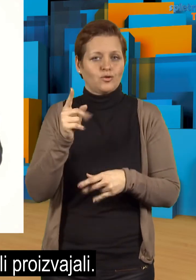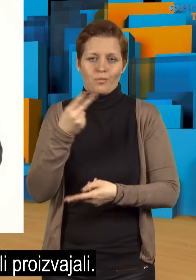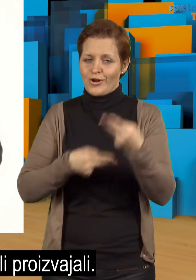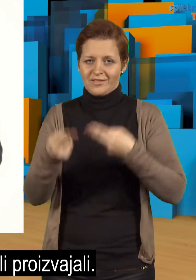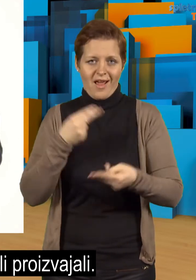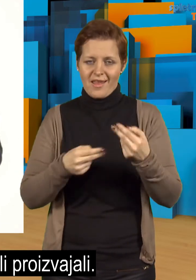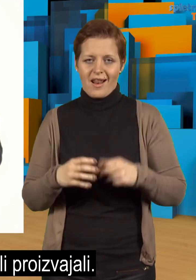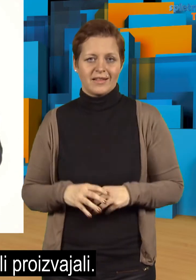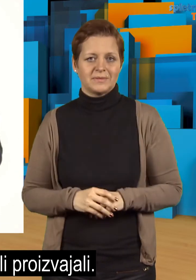proizvajali.